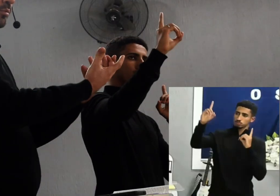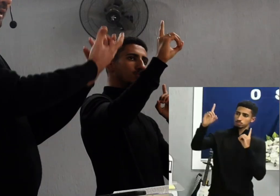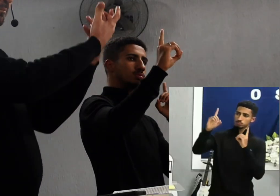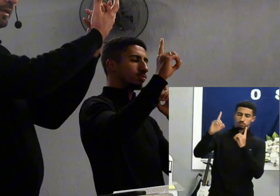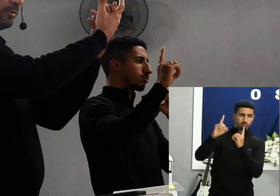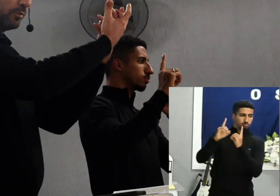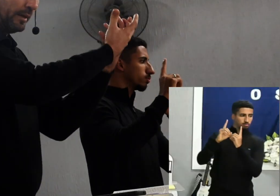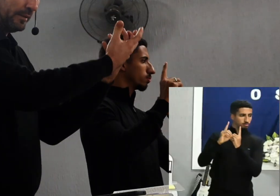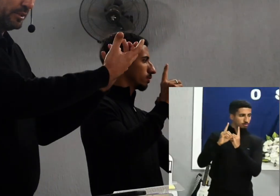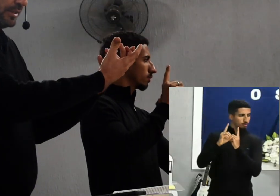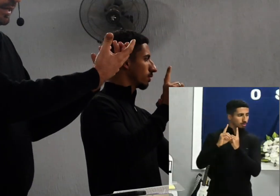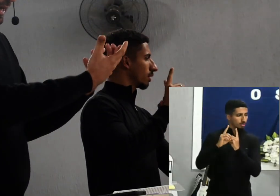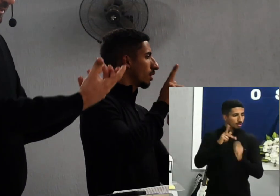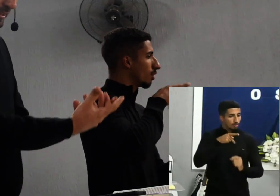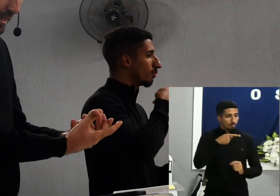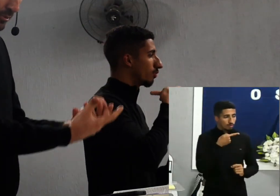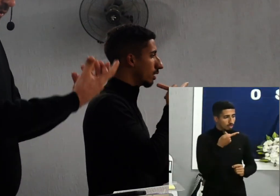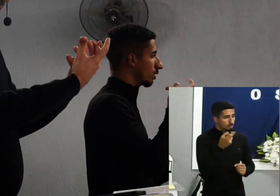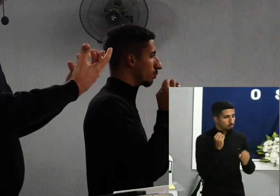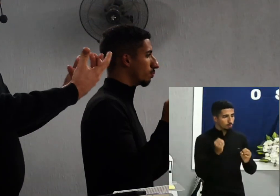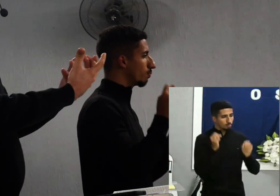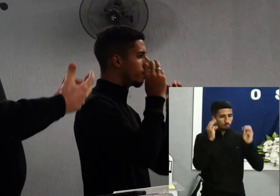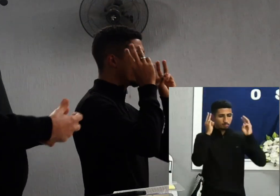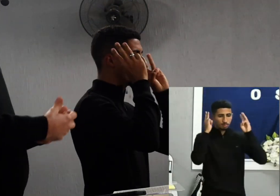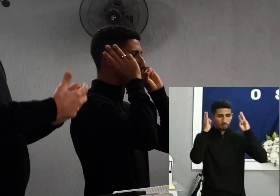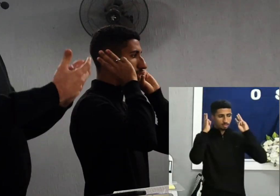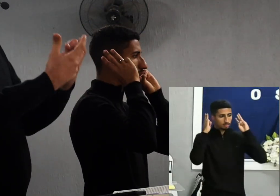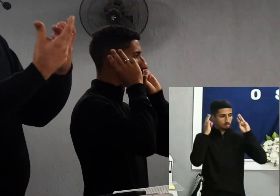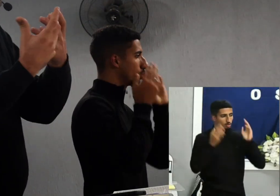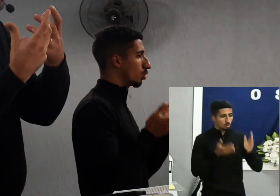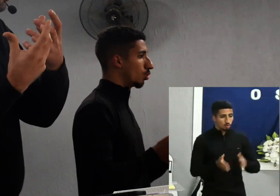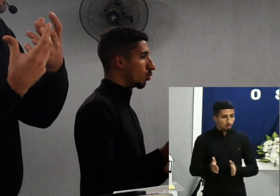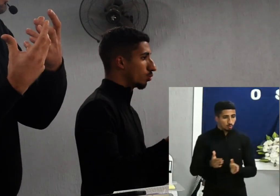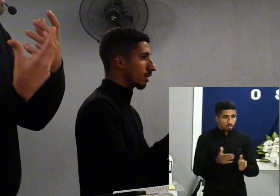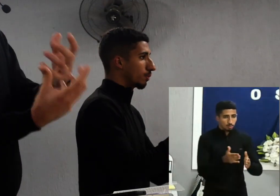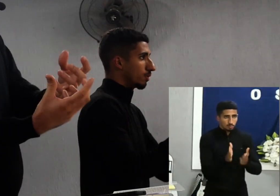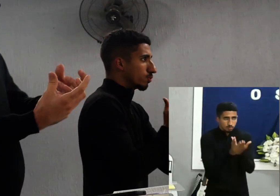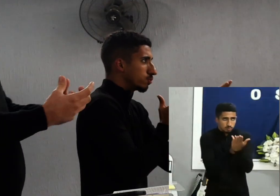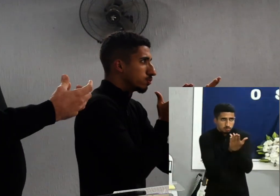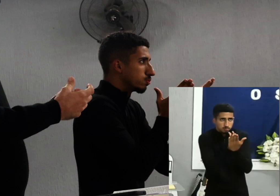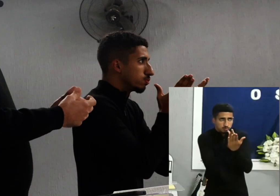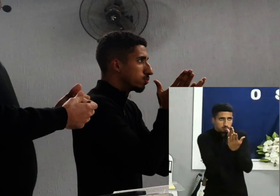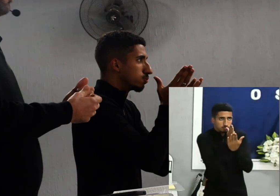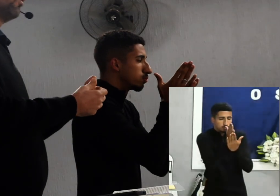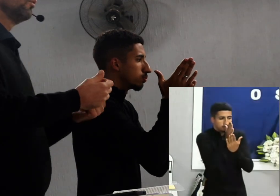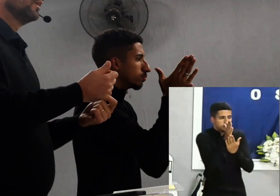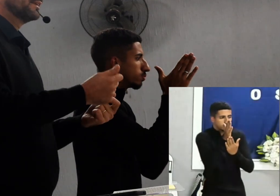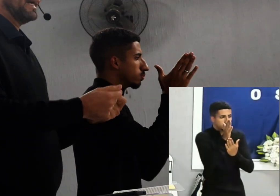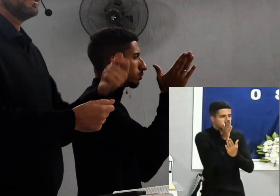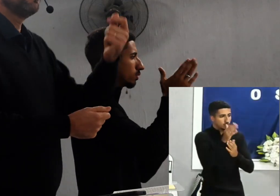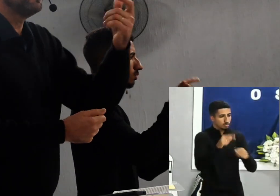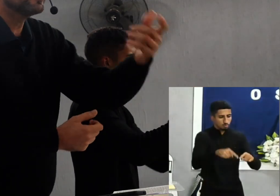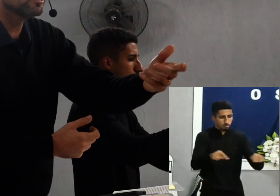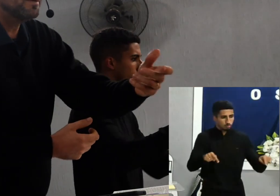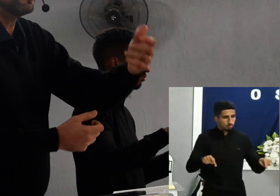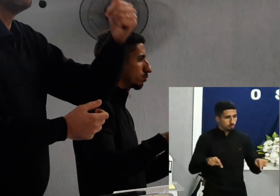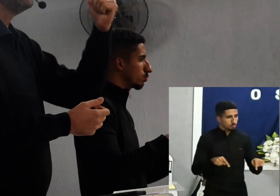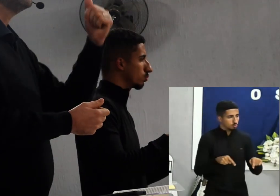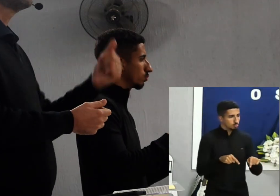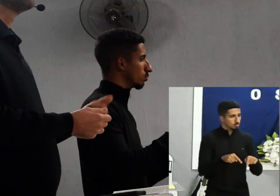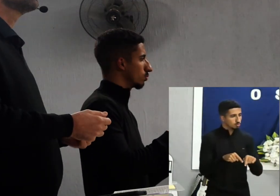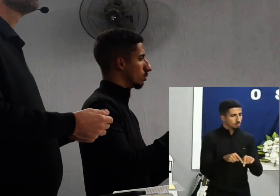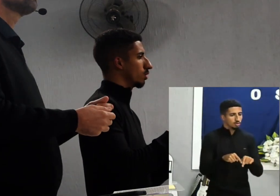planejou, um caminho, não é, de acesso a ele, por meio da construção do tabernáculo, com sacrifícios,